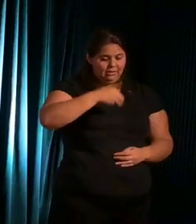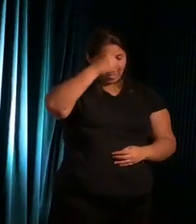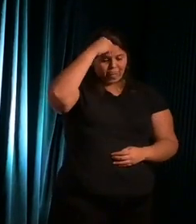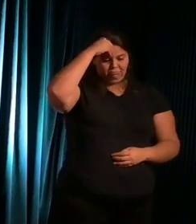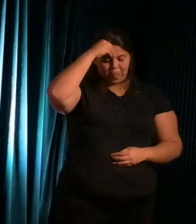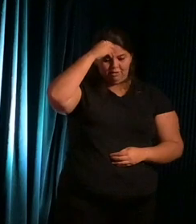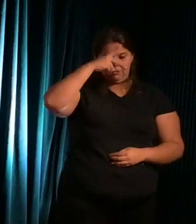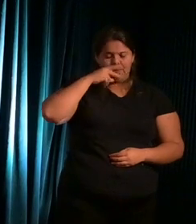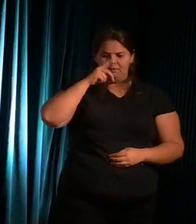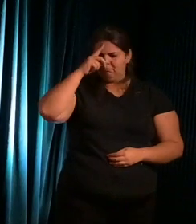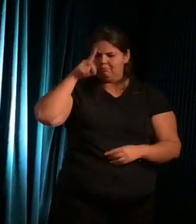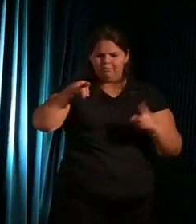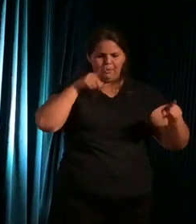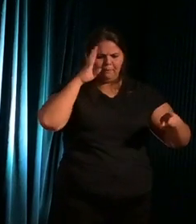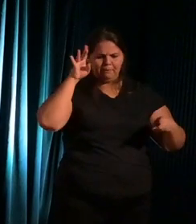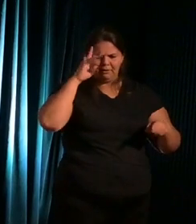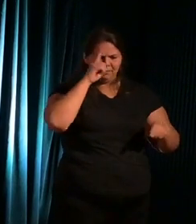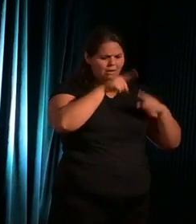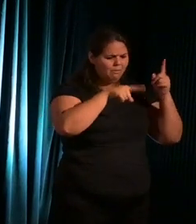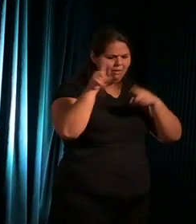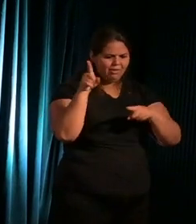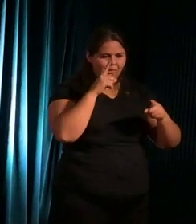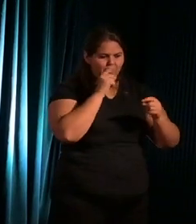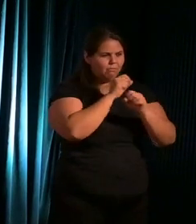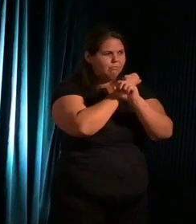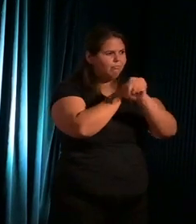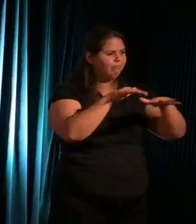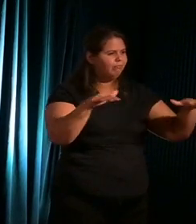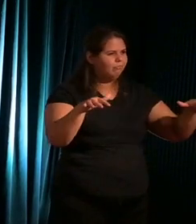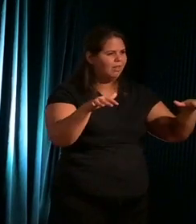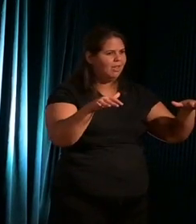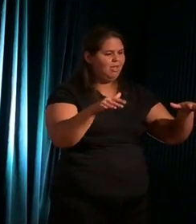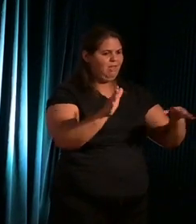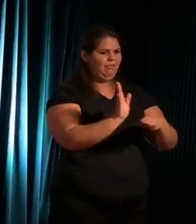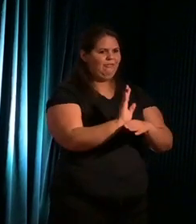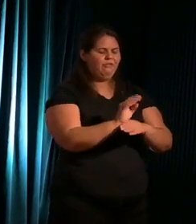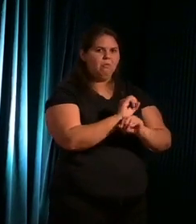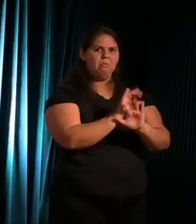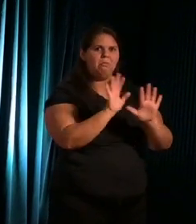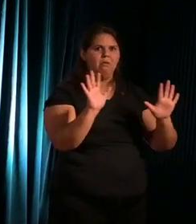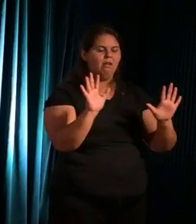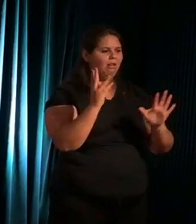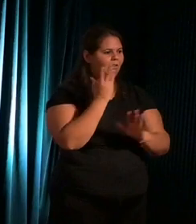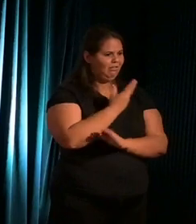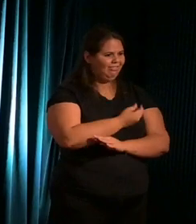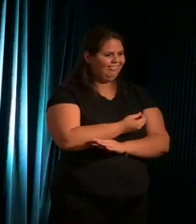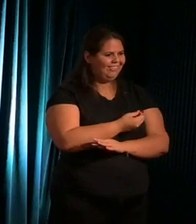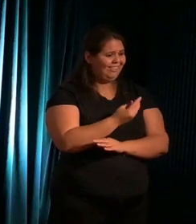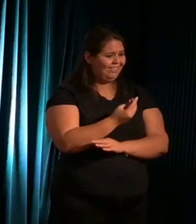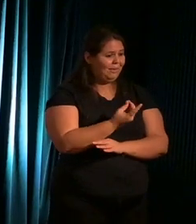mas num reverencial geral em que a vida é bela para todos.